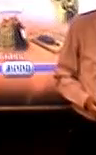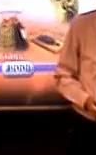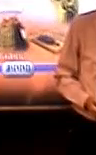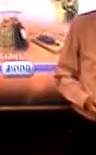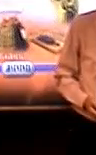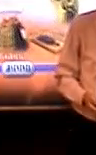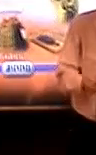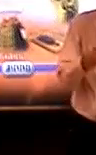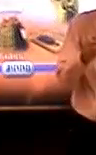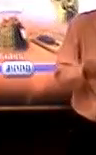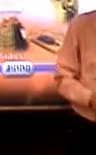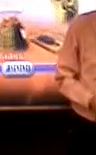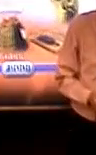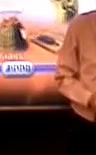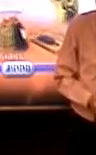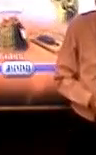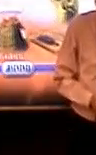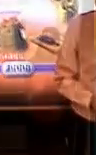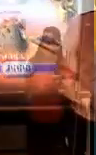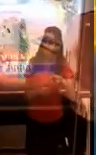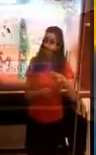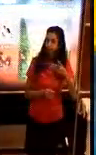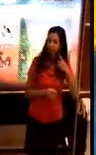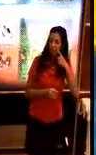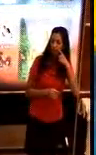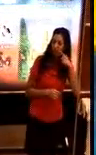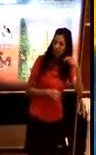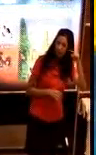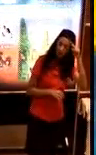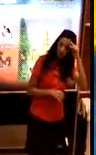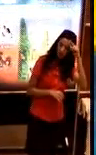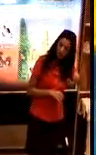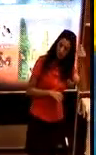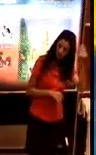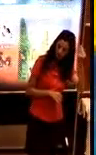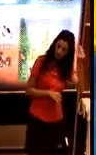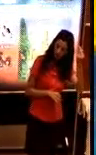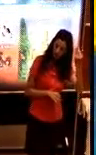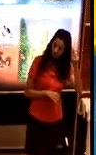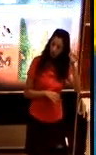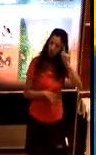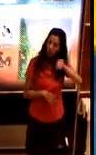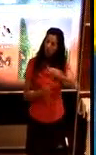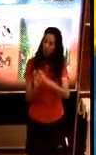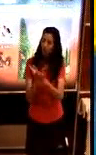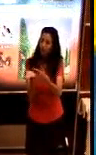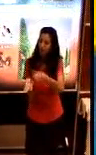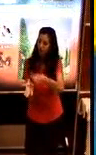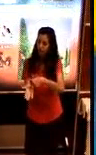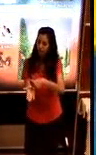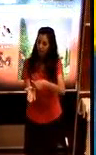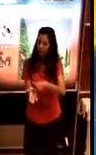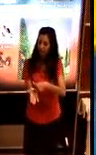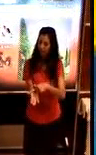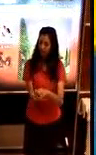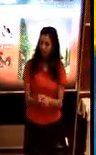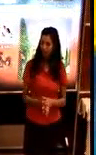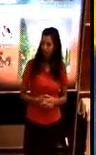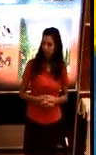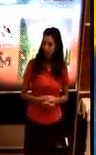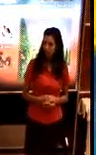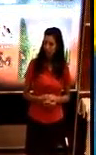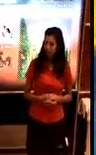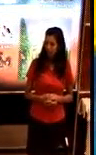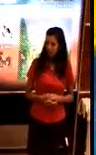día de reposo. Este texto lo leíamos días pasados. Pero vamos a leerlo para entenderlo muy de cerca.